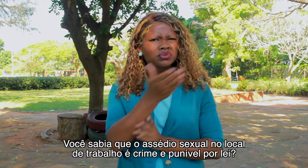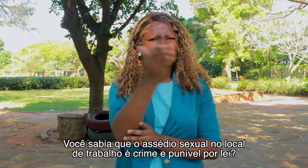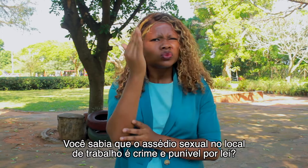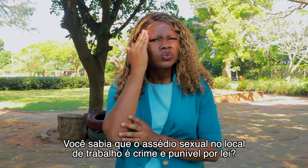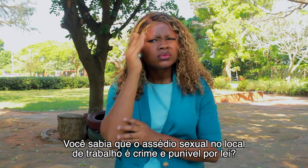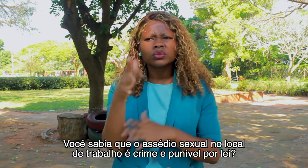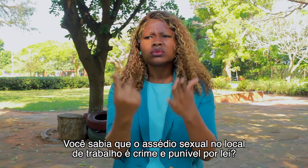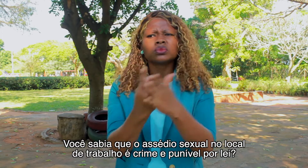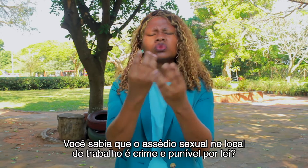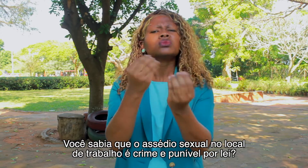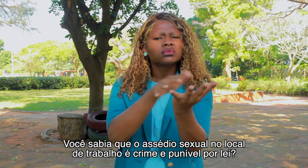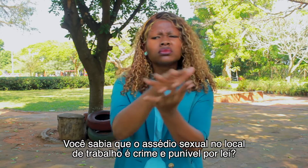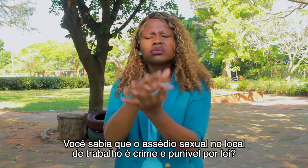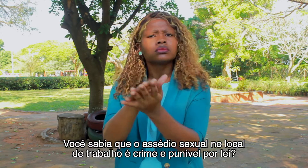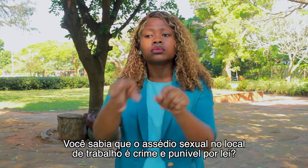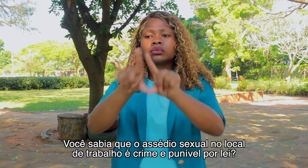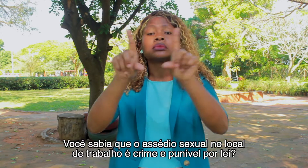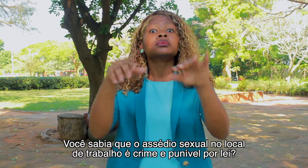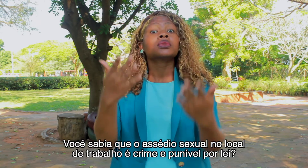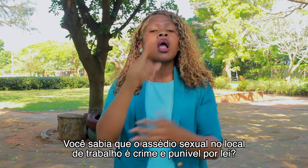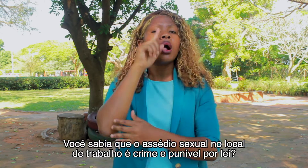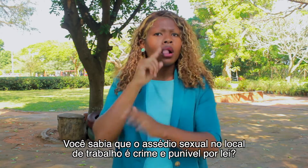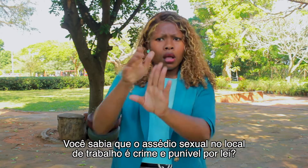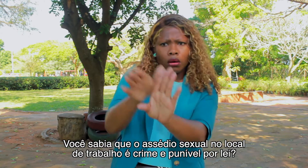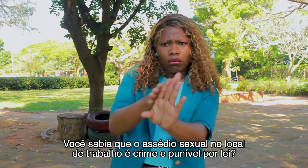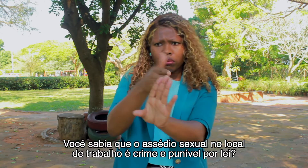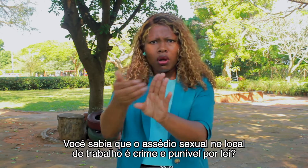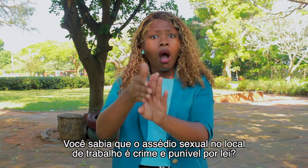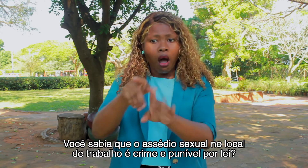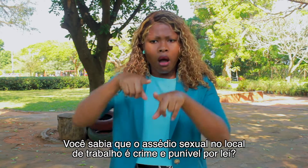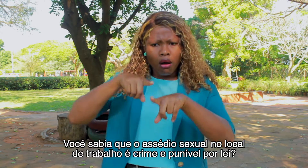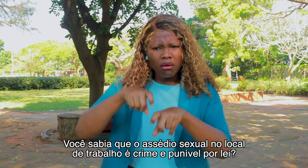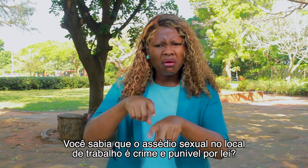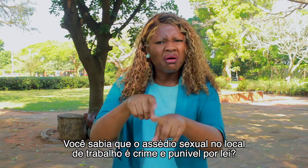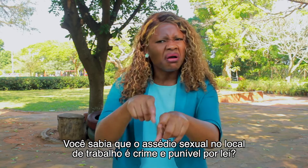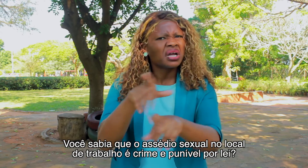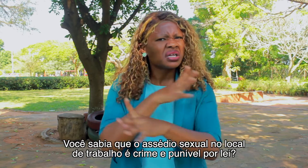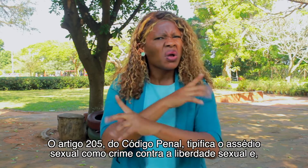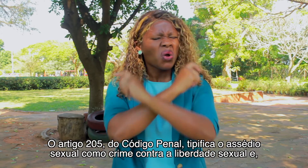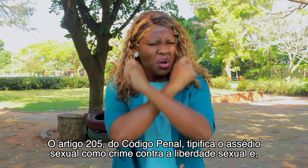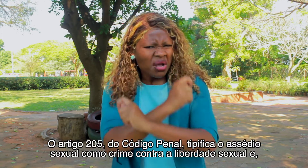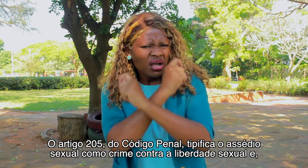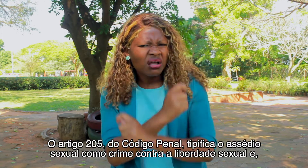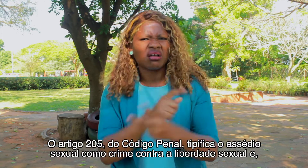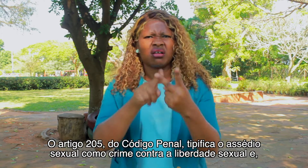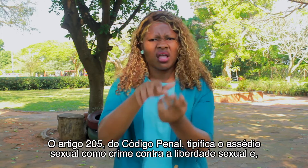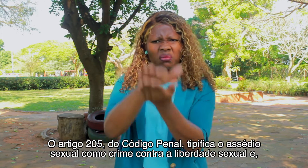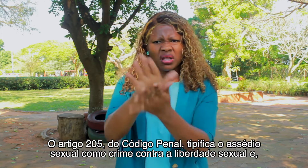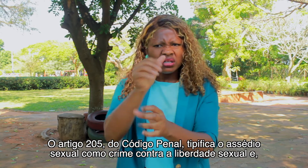Você sabia que o assédio sexual no local de trabalho é crime e punível por lei? O artigo 205 do Código